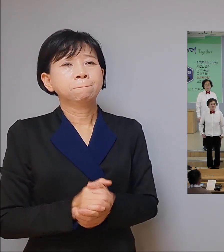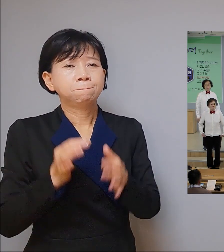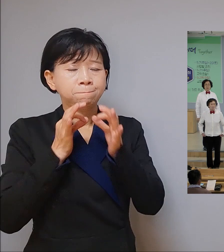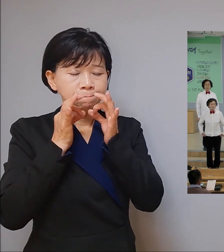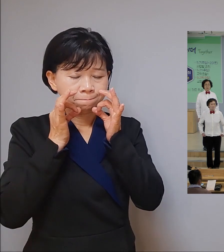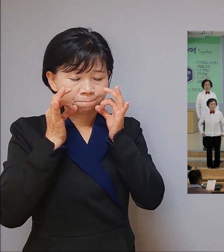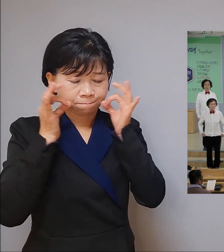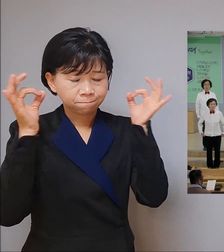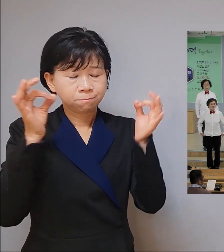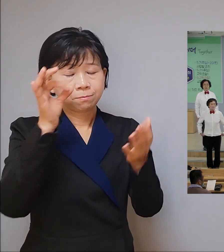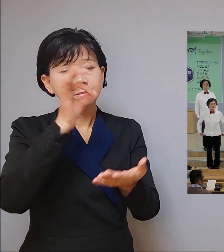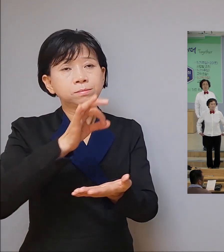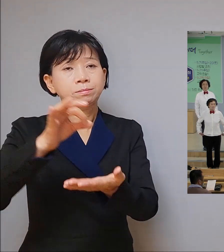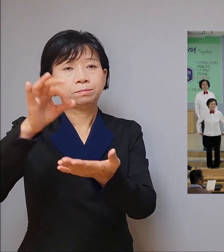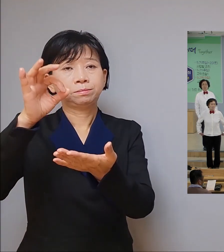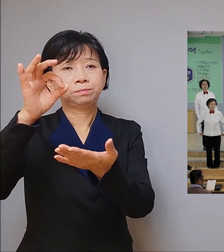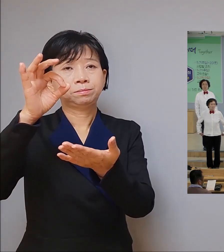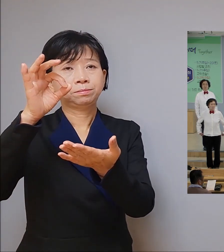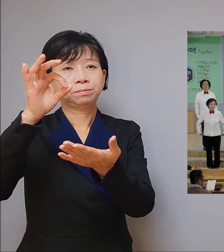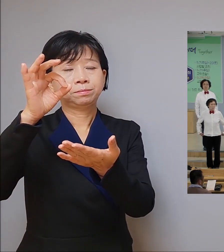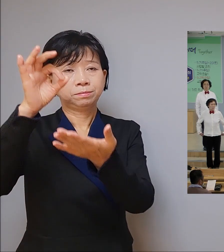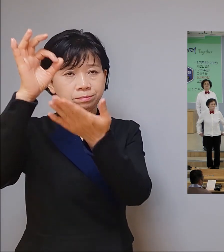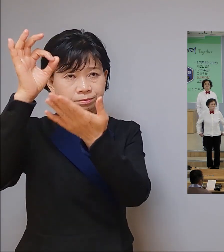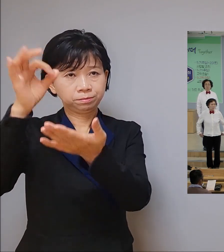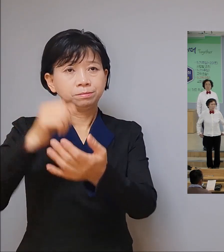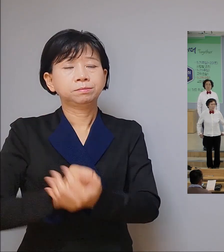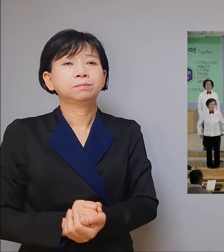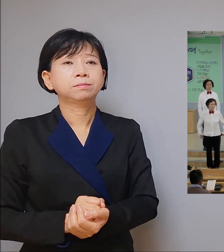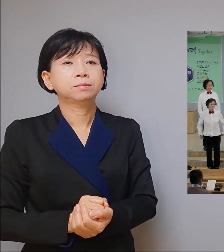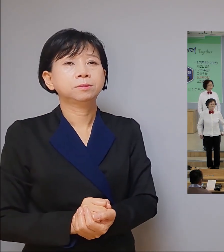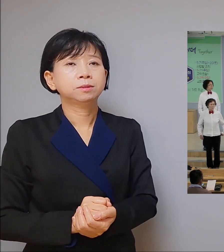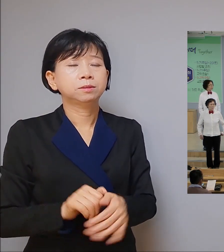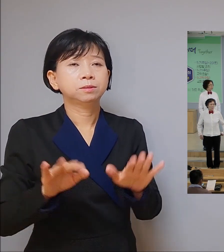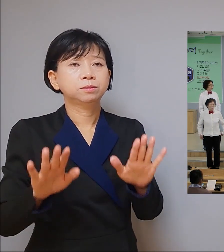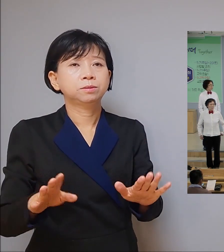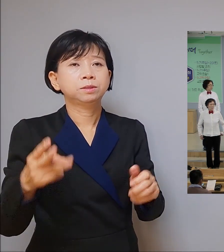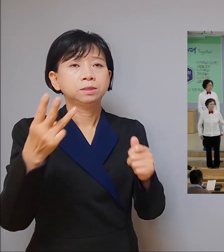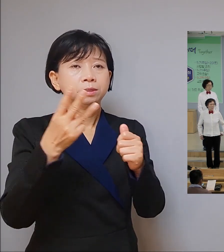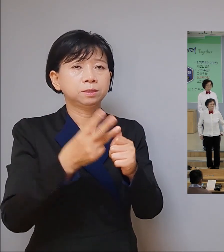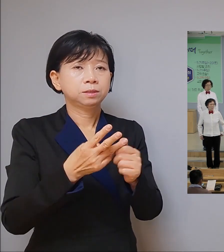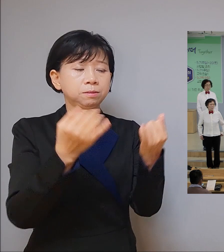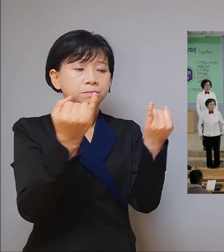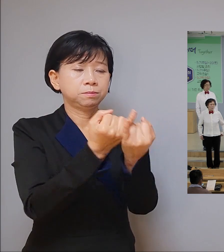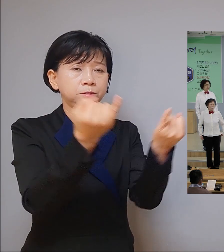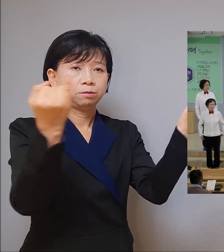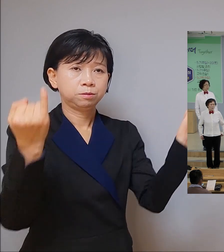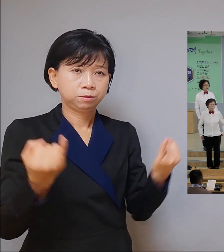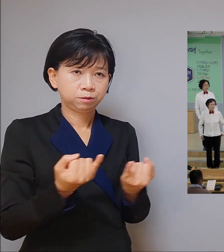정성껏 준비한 예물, 오늘 삼여선교회가 특송하시면서 예물 올려드립니다.